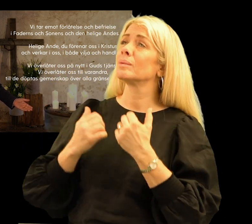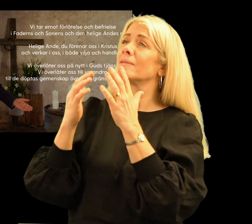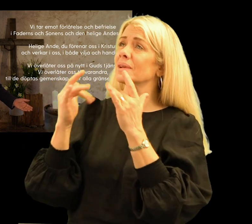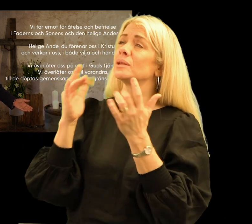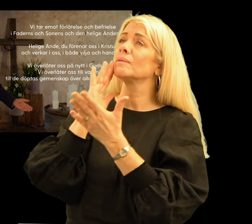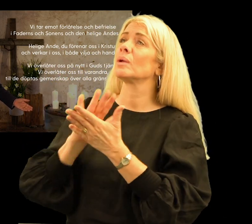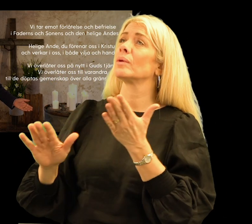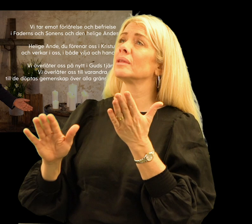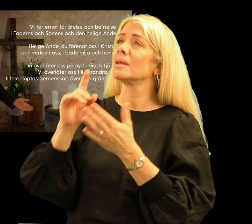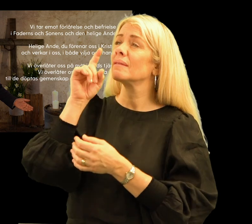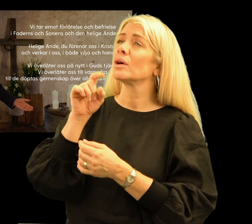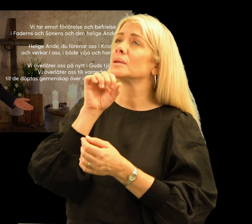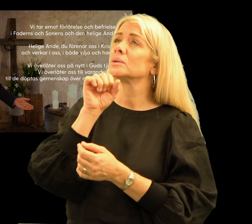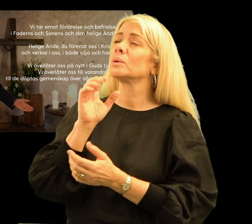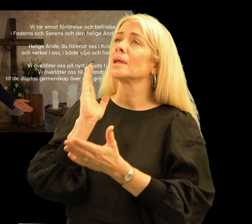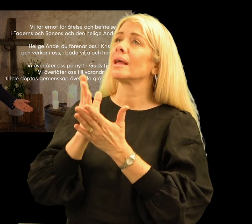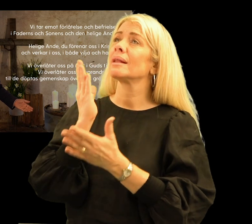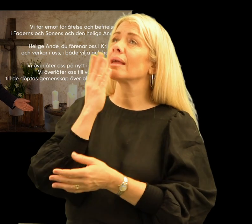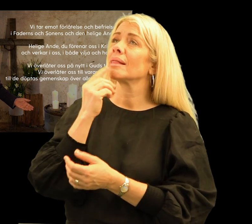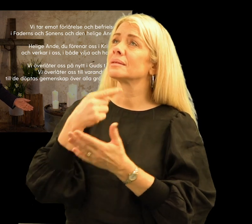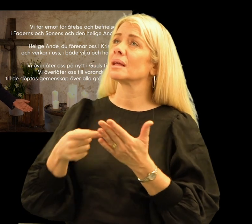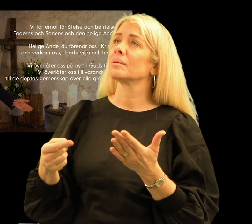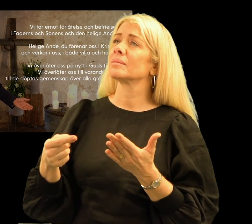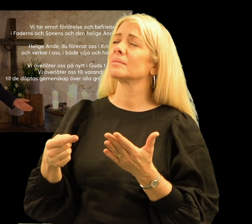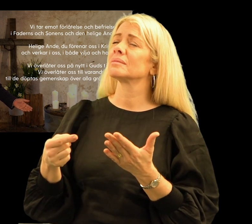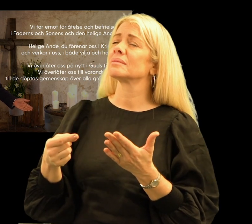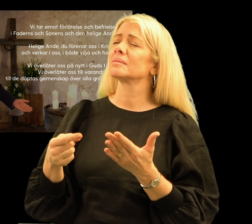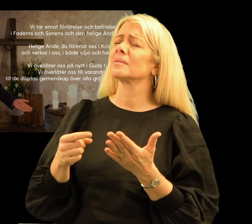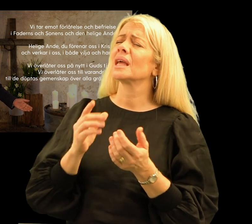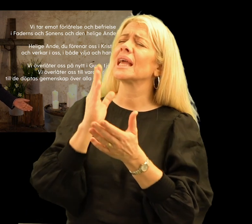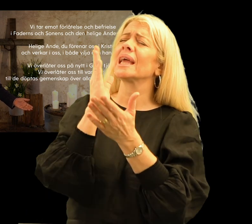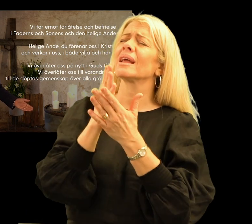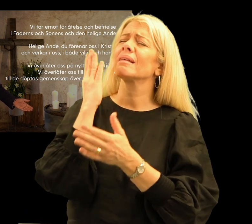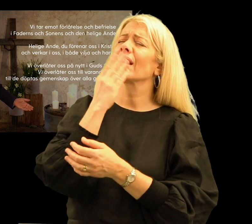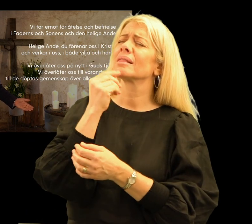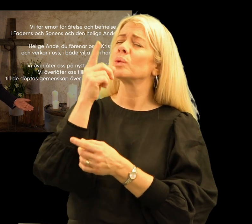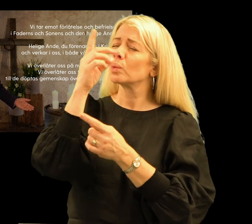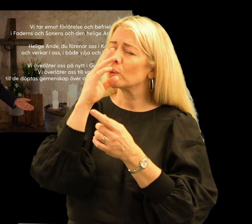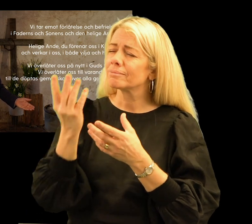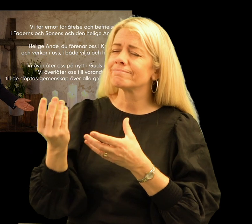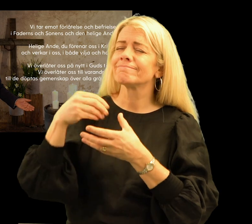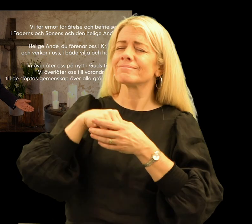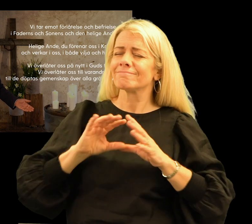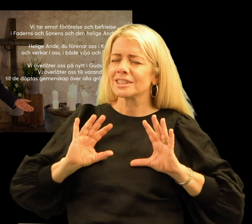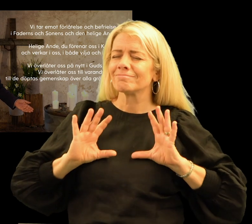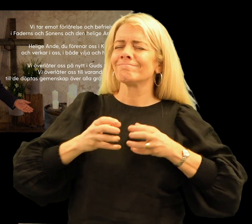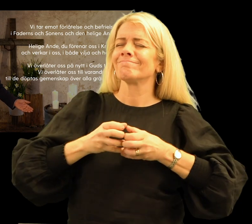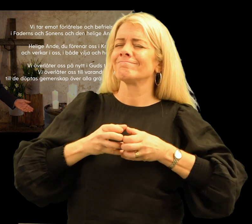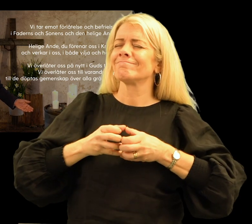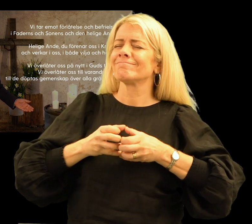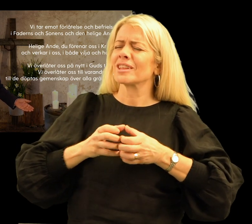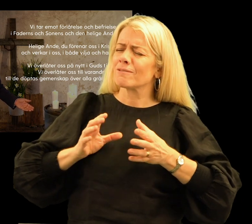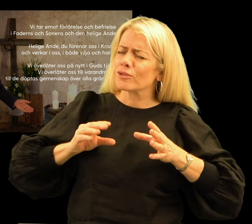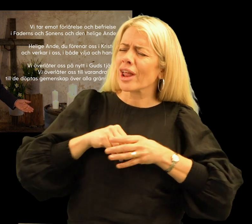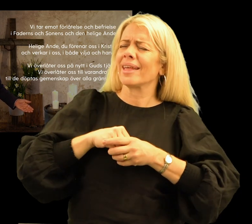helige Andes namn. Helige Ande, du förenar oss i Kristus och verkar i oss i både vilja och